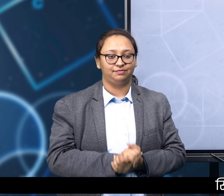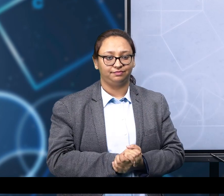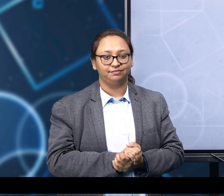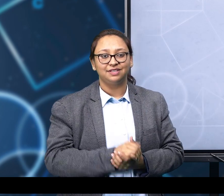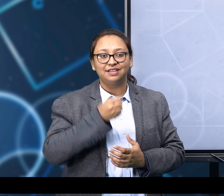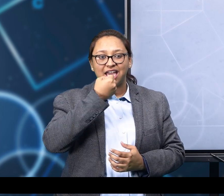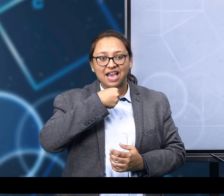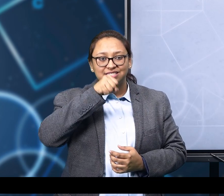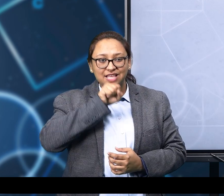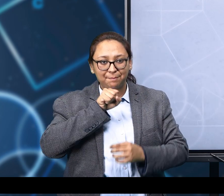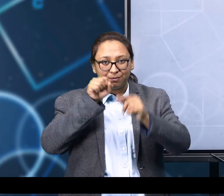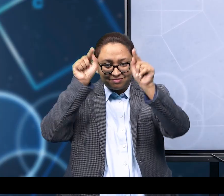कूब,